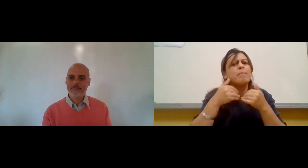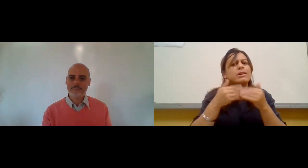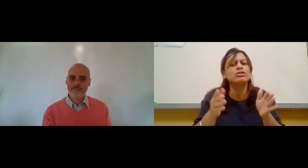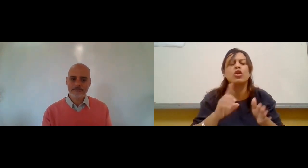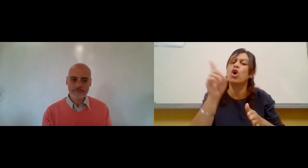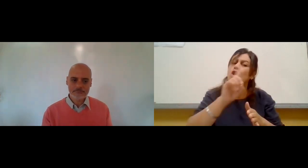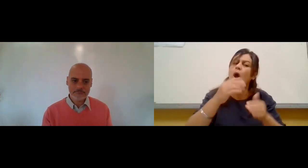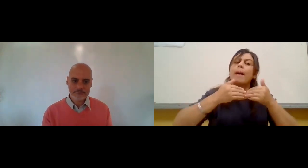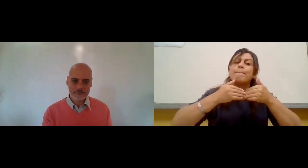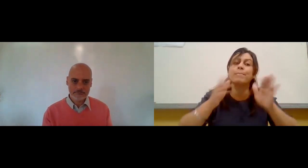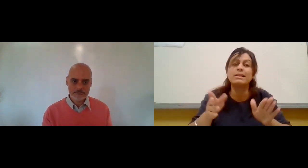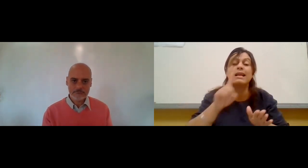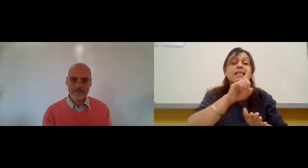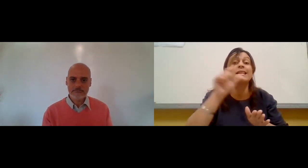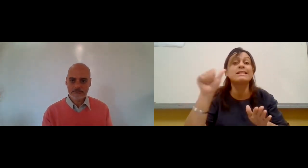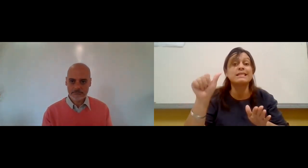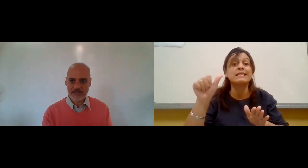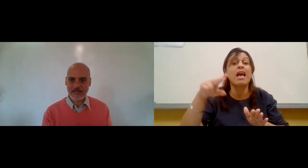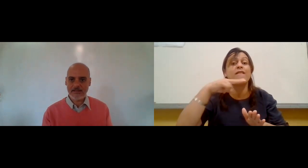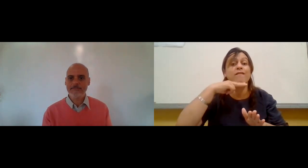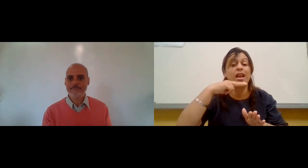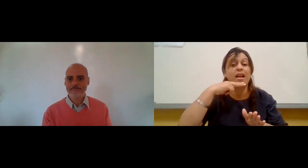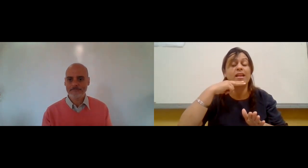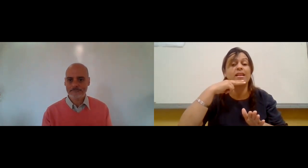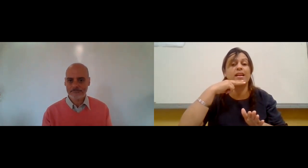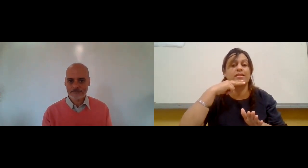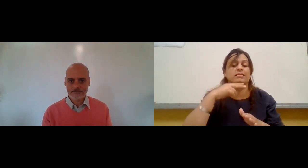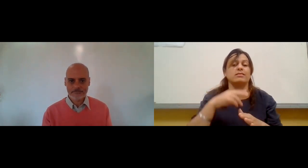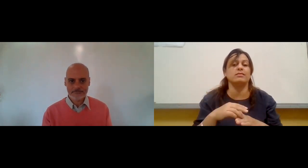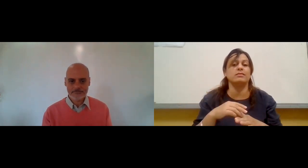16. Bárbaro, excelente, muchas gracias. De nada.